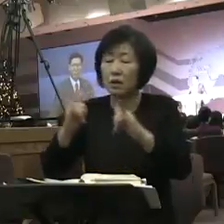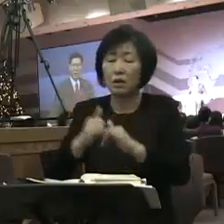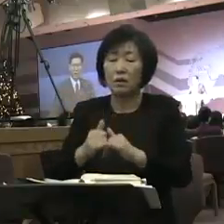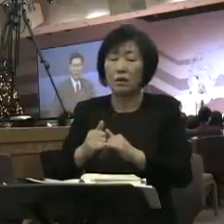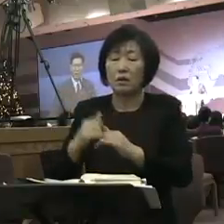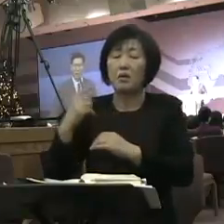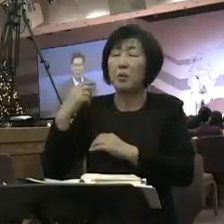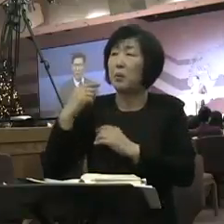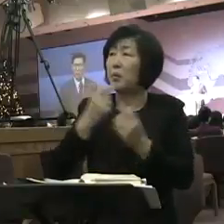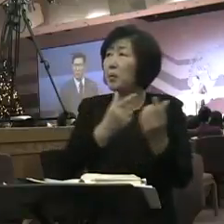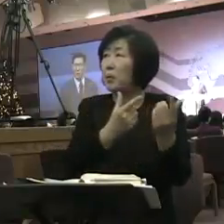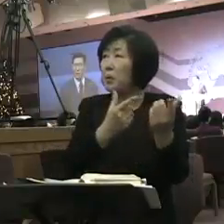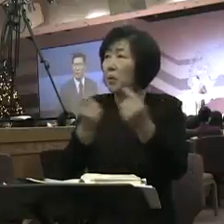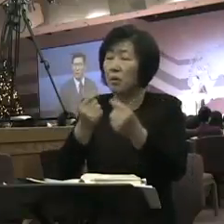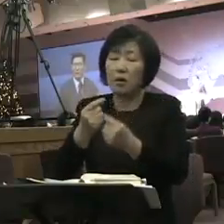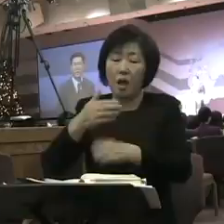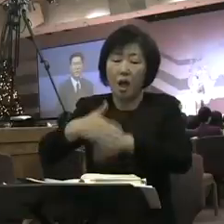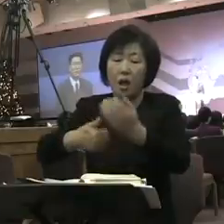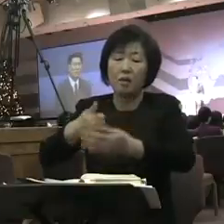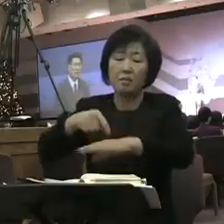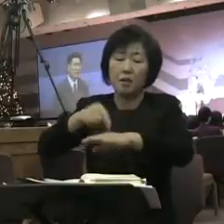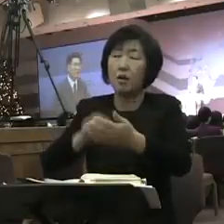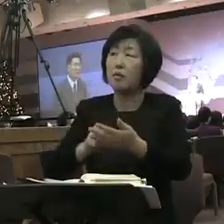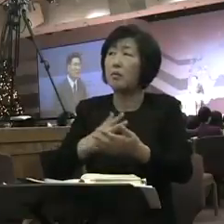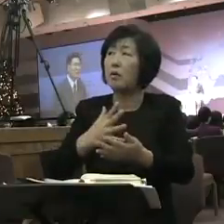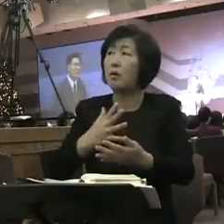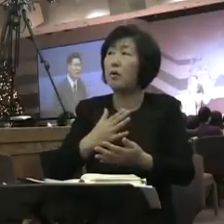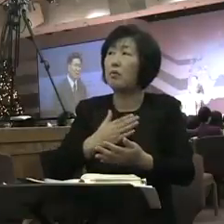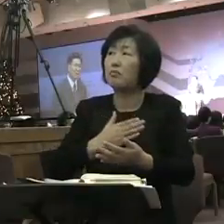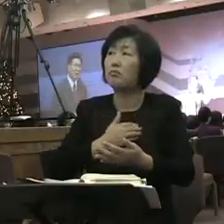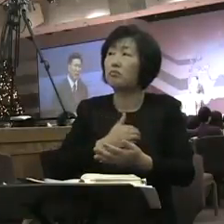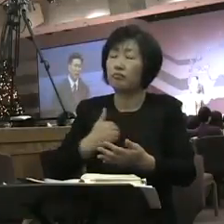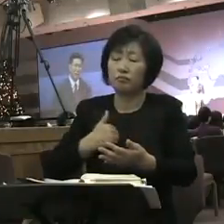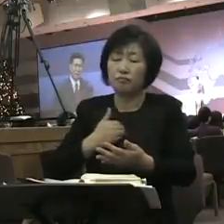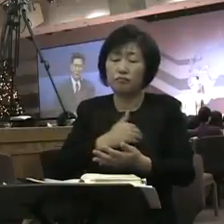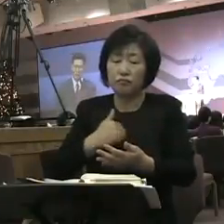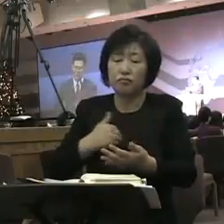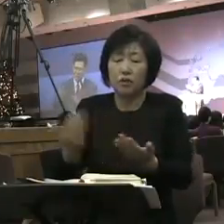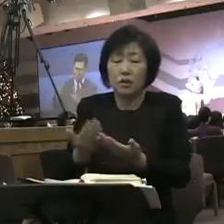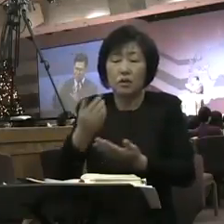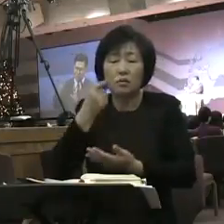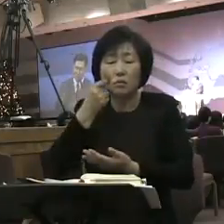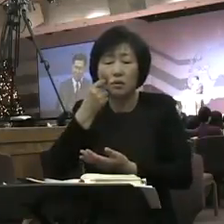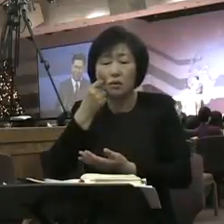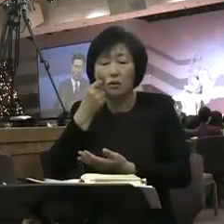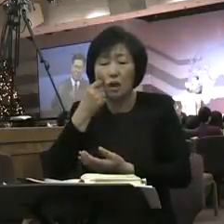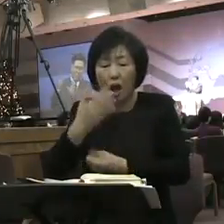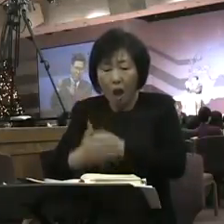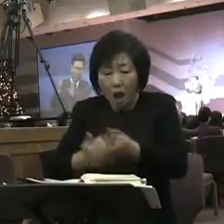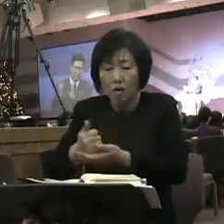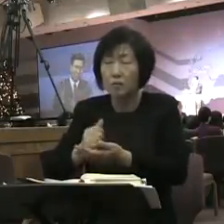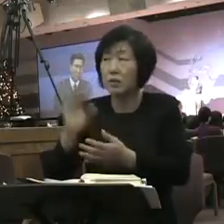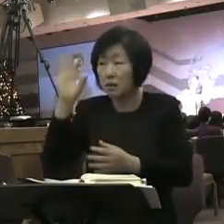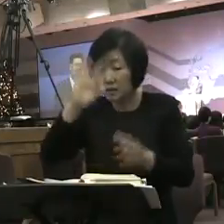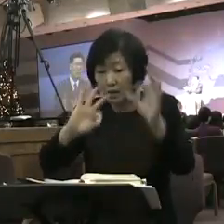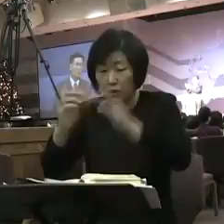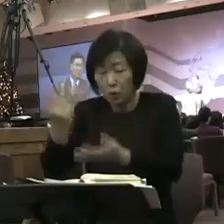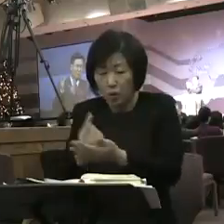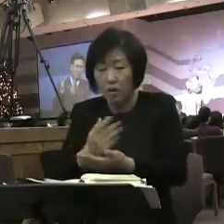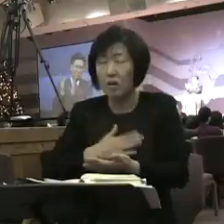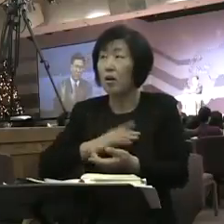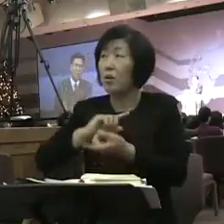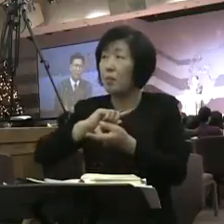때로는 하나님의 마음에 흡족하게 일하지 못한, 그러나 하나님께서 찾아오셔서 나를 바꿔가시며